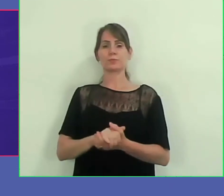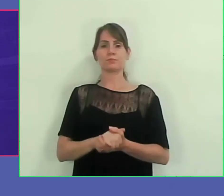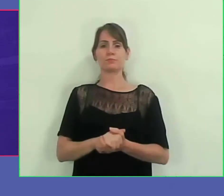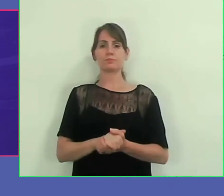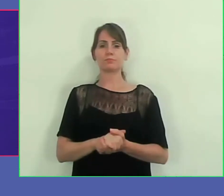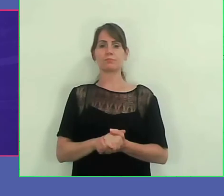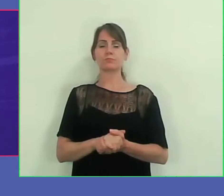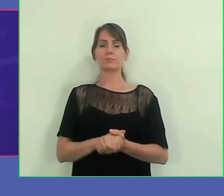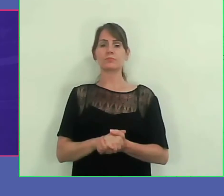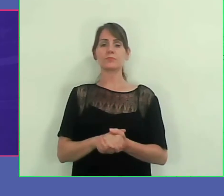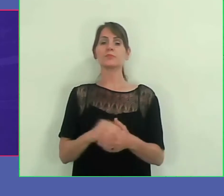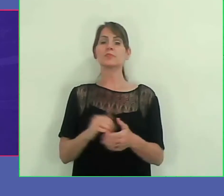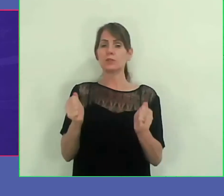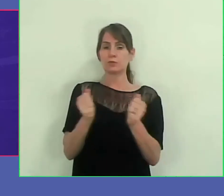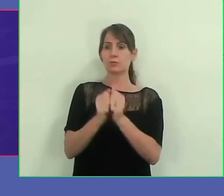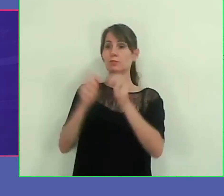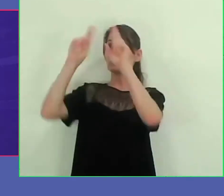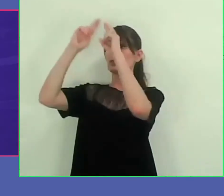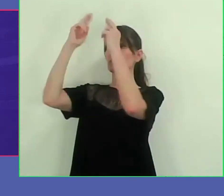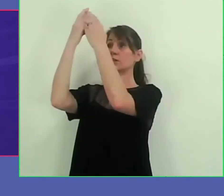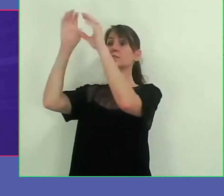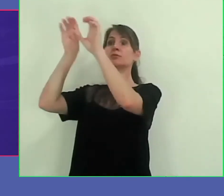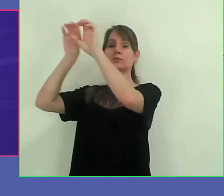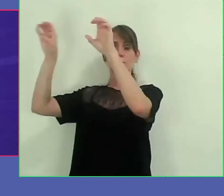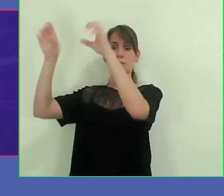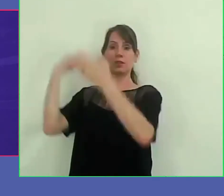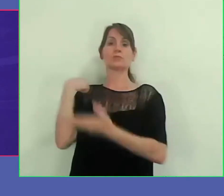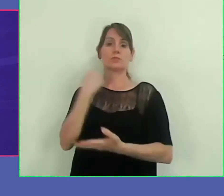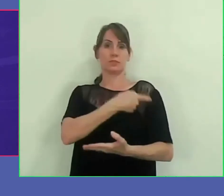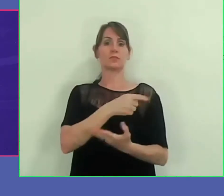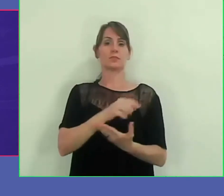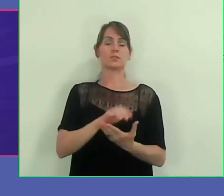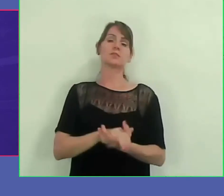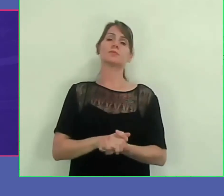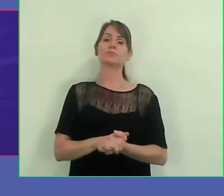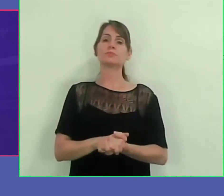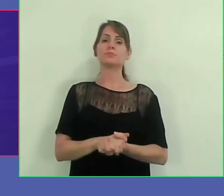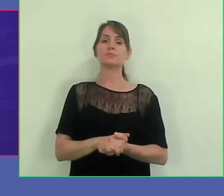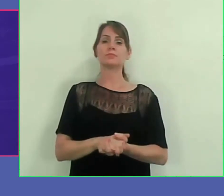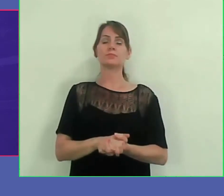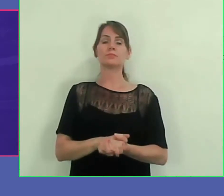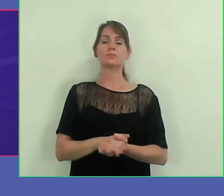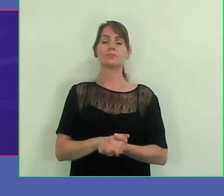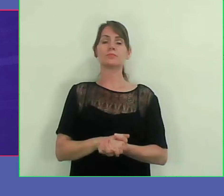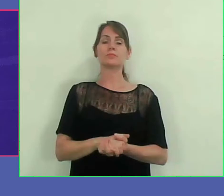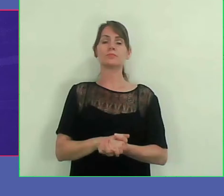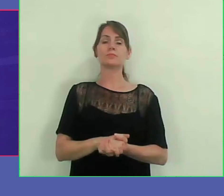dos céus. Então essas duas chaves, por causa disso, irmãos, né,